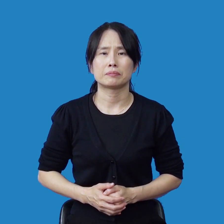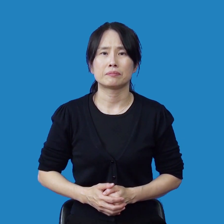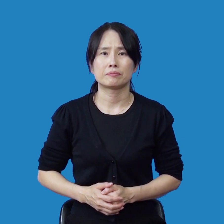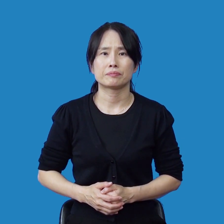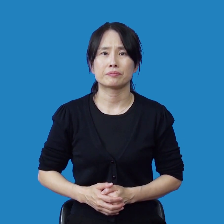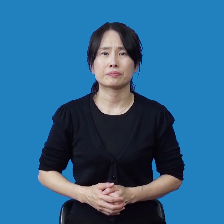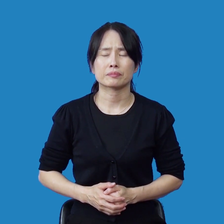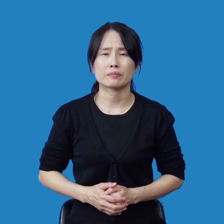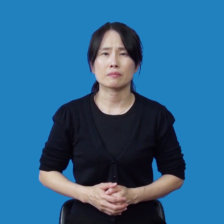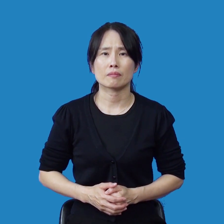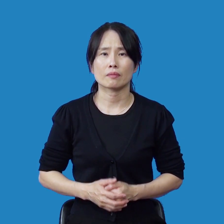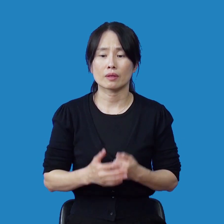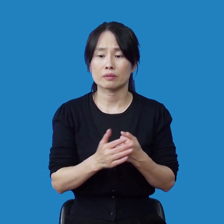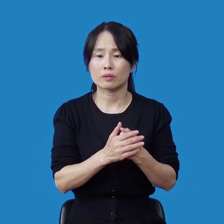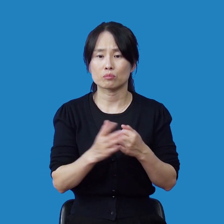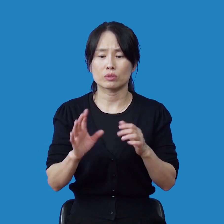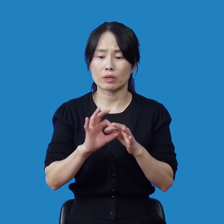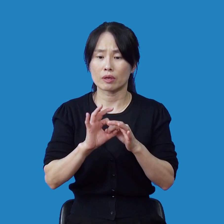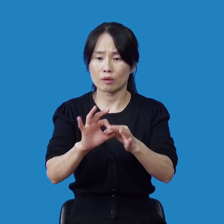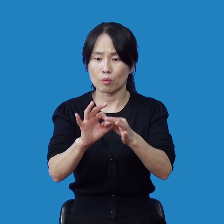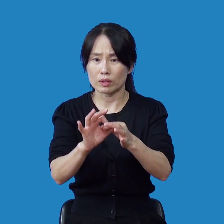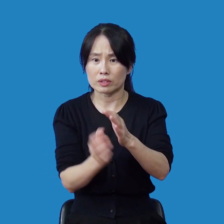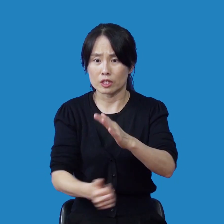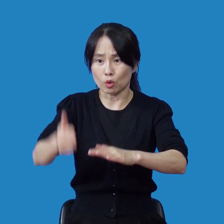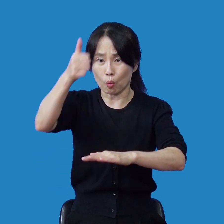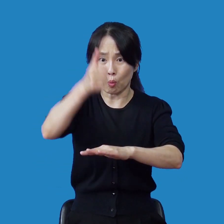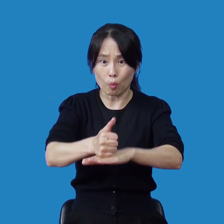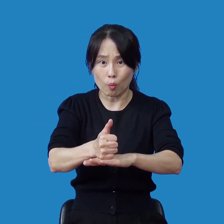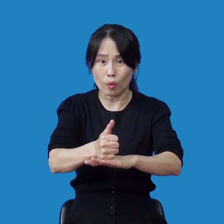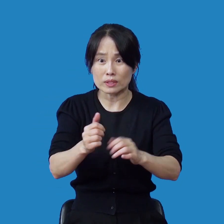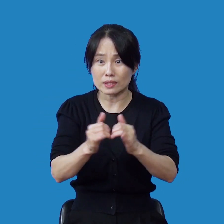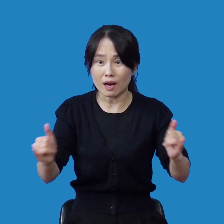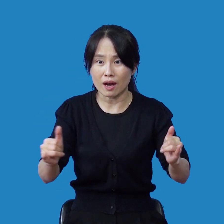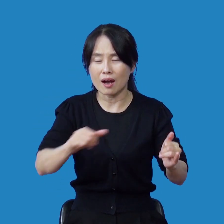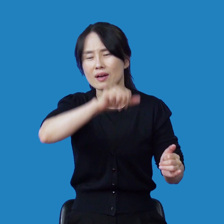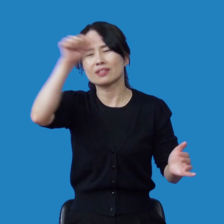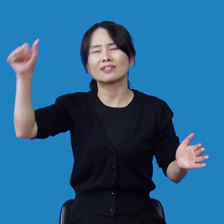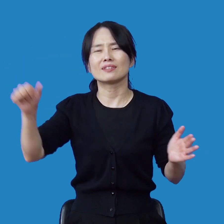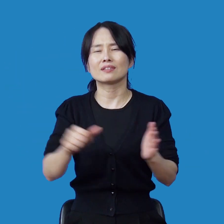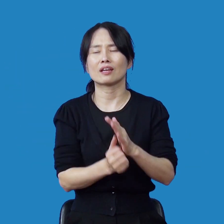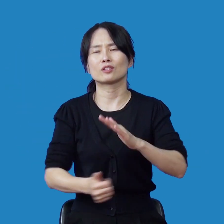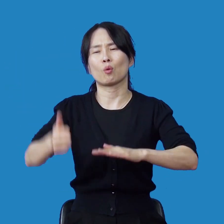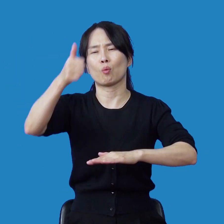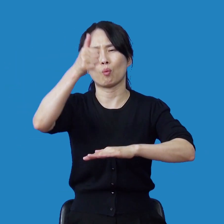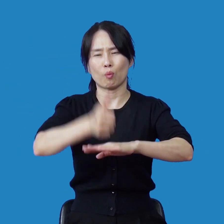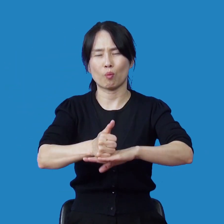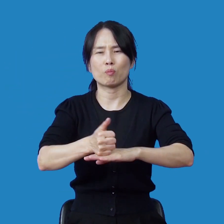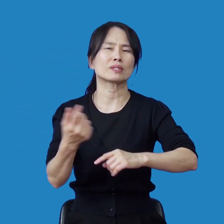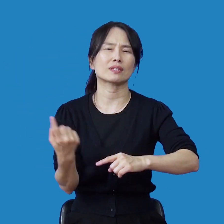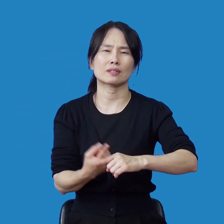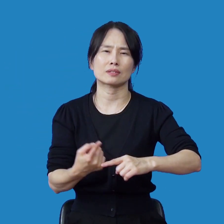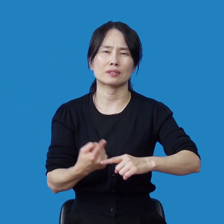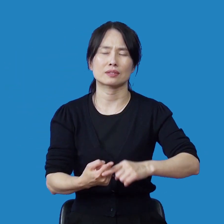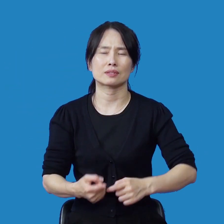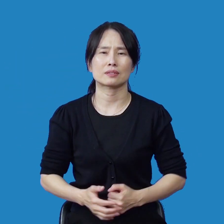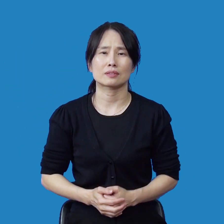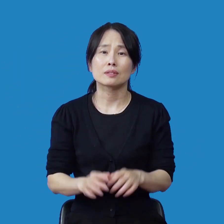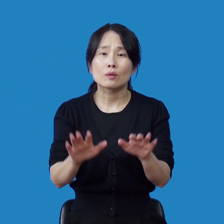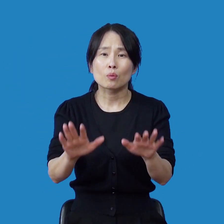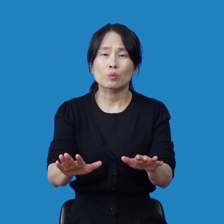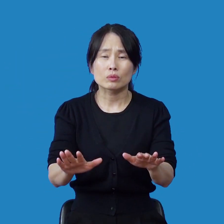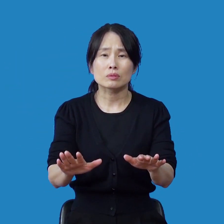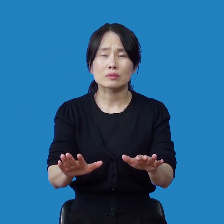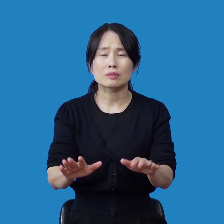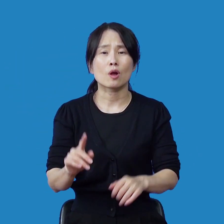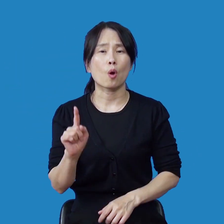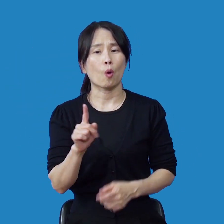그래서 관계에 성공할 수 있다면 그것이 인생에 성공하는 것입니다. 오늘 이 시간은